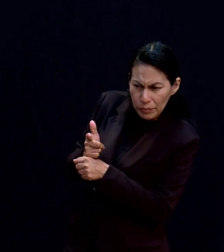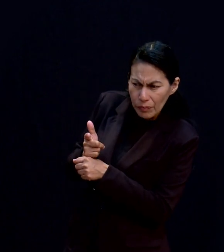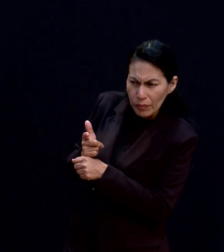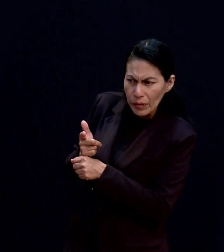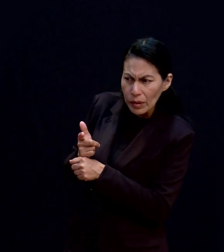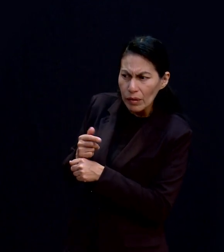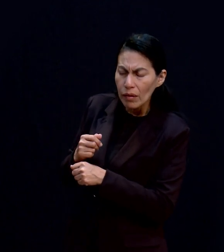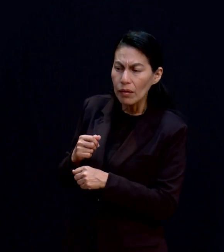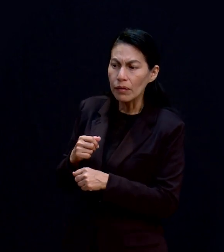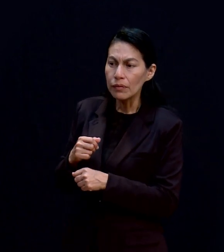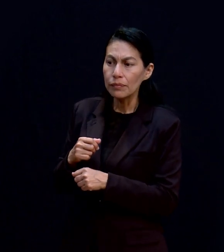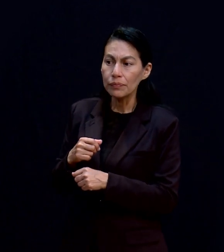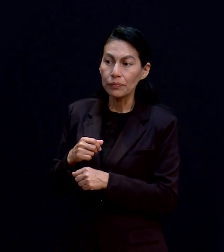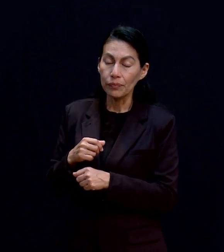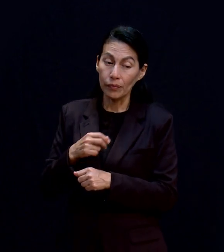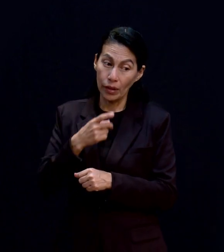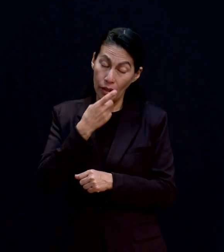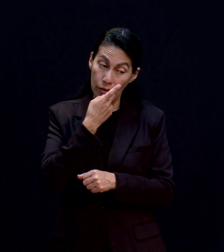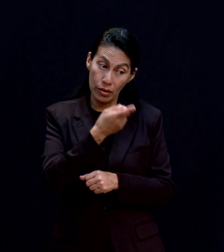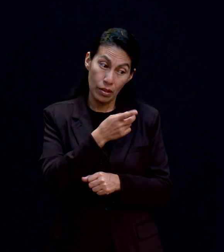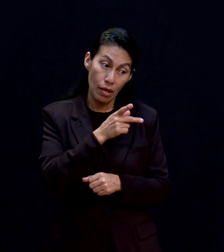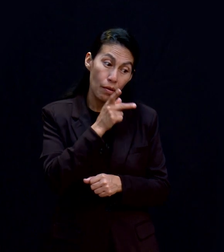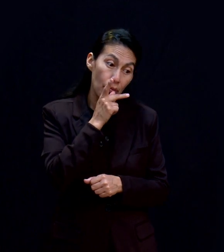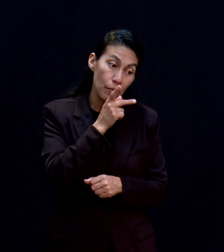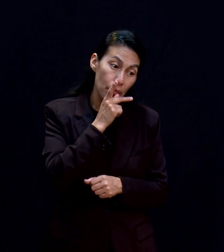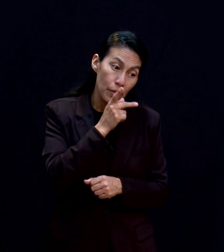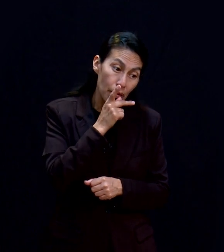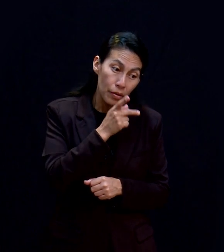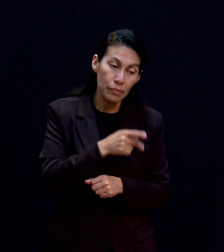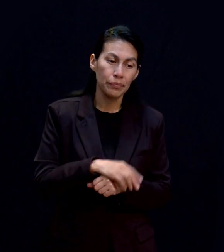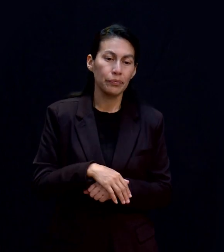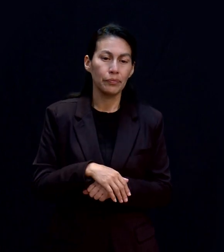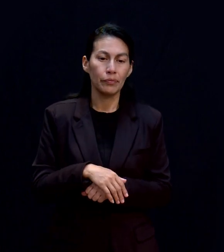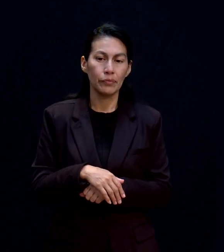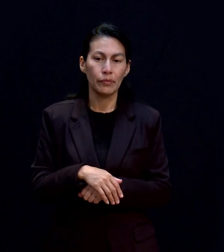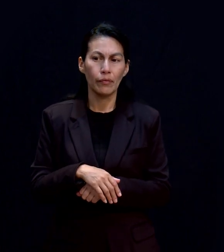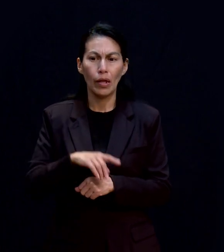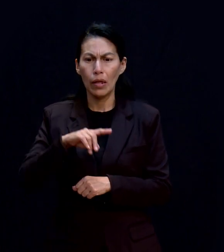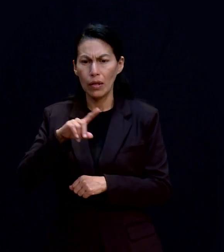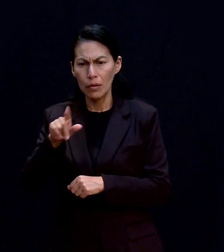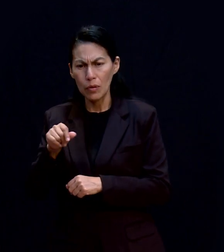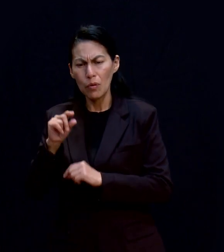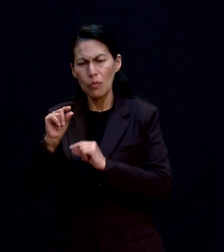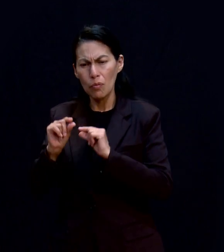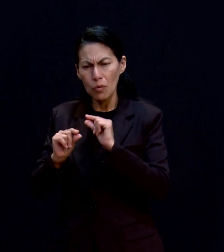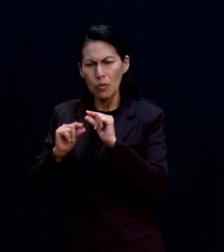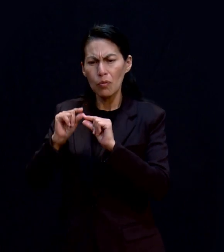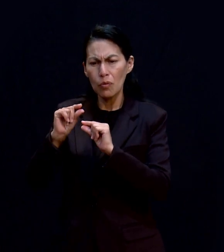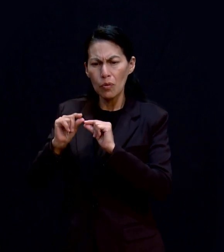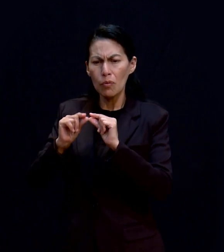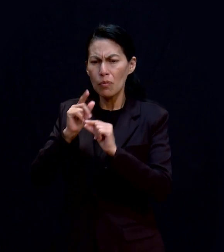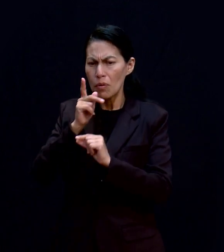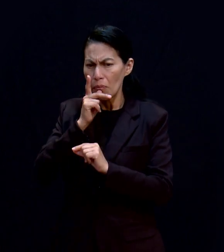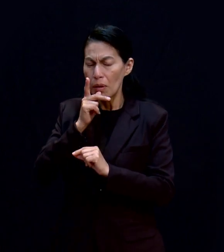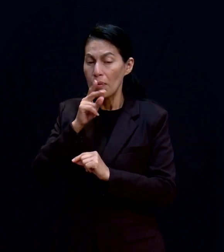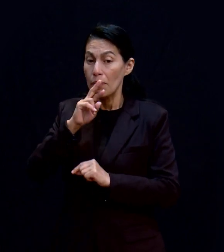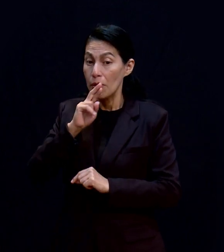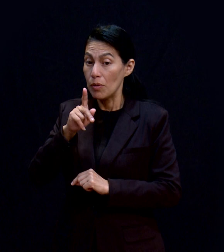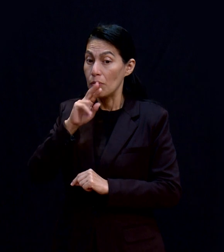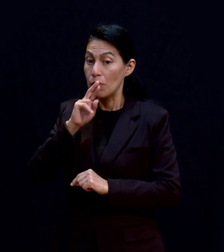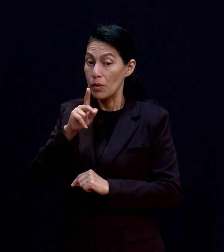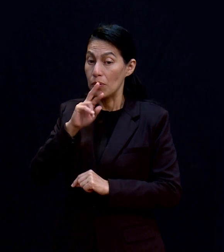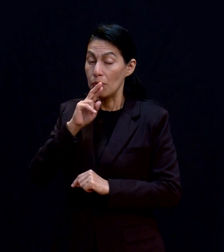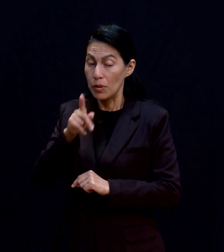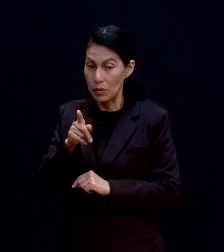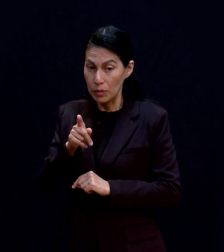esta historia en cuenta veo después que mi papá se fortalece que empieza a cambiar